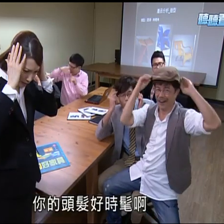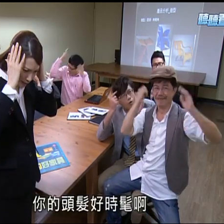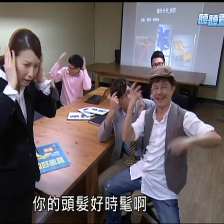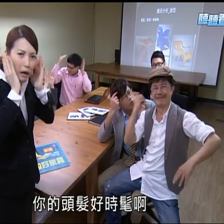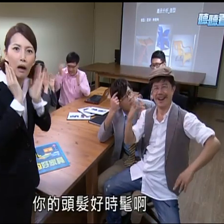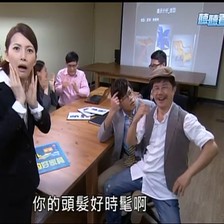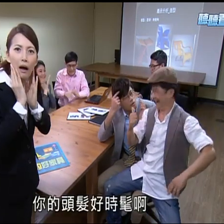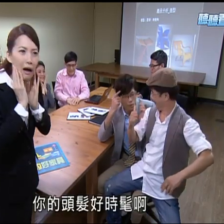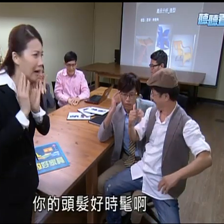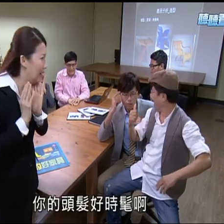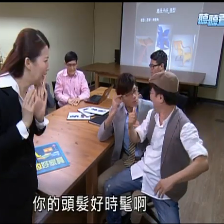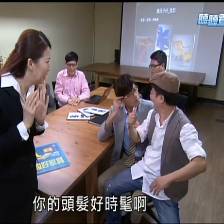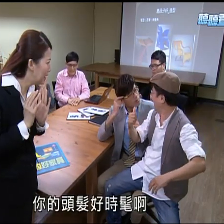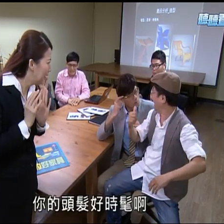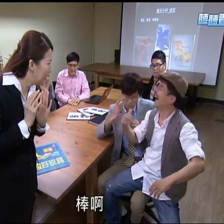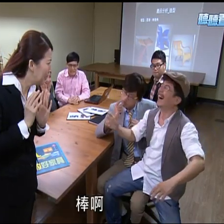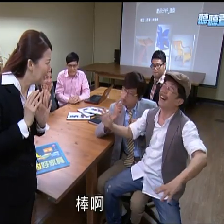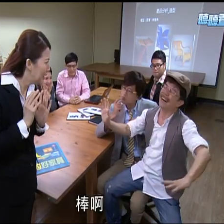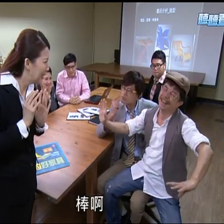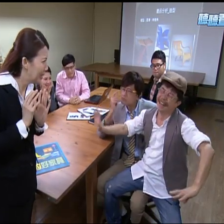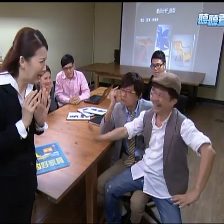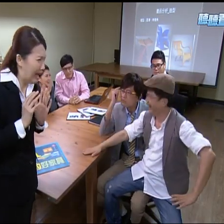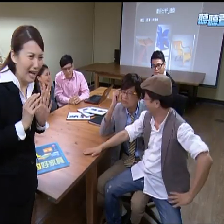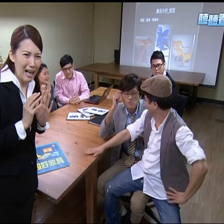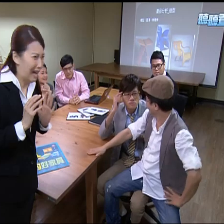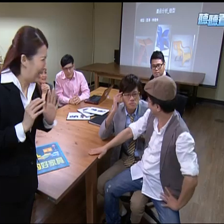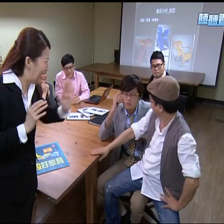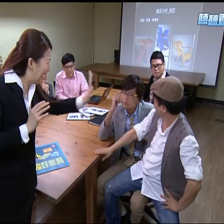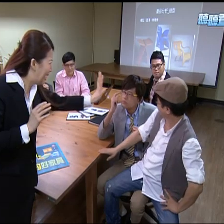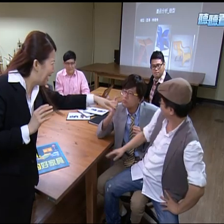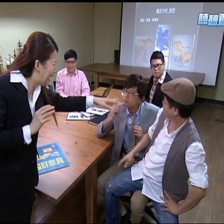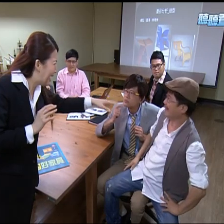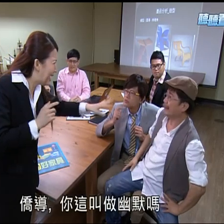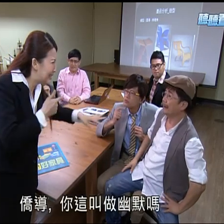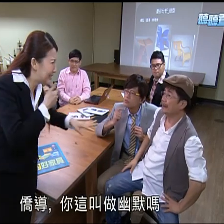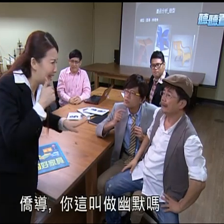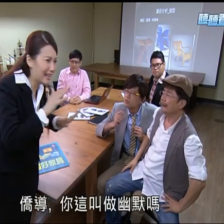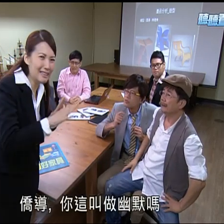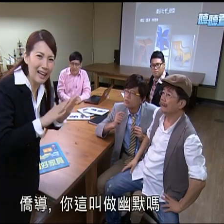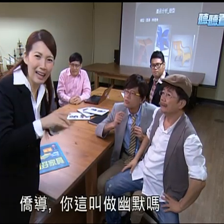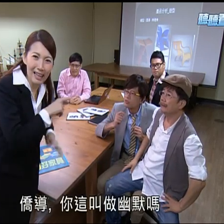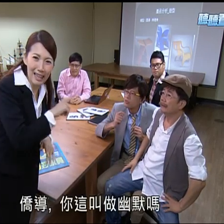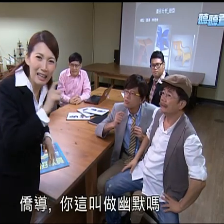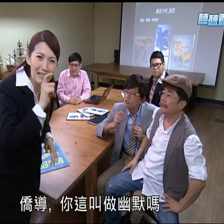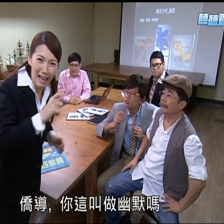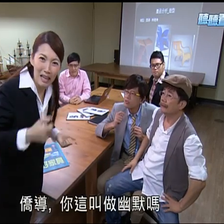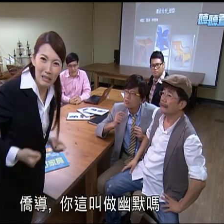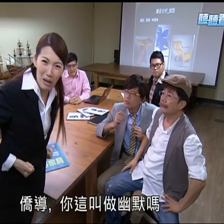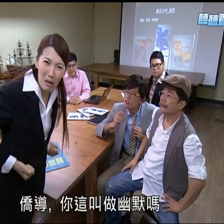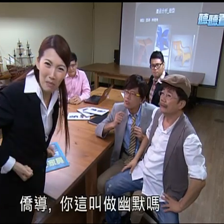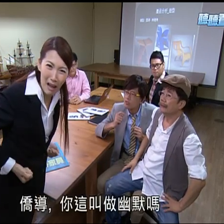发型啊！哎呀，棒啊！ 哎，乔导，你这叫做幽默吗？